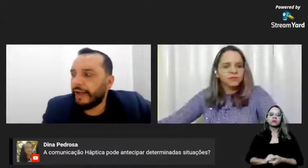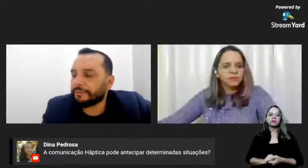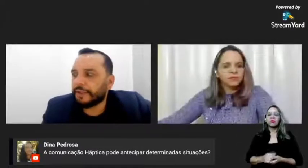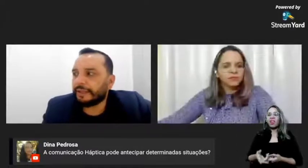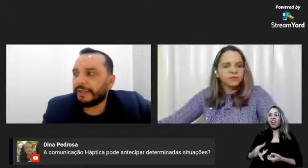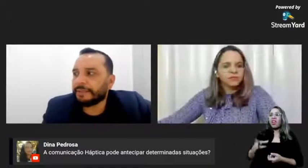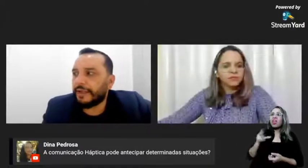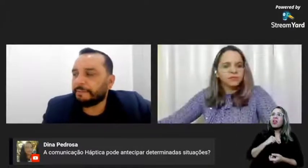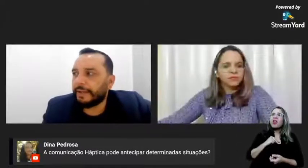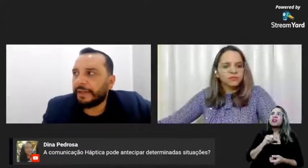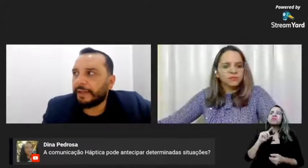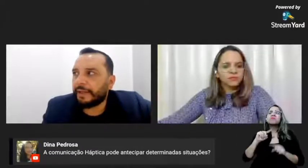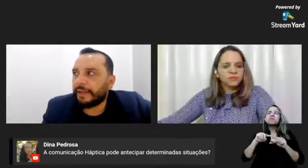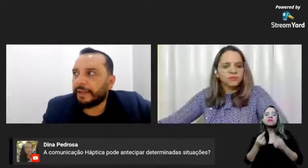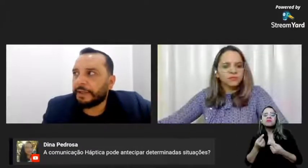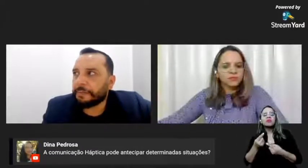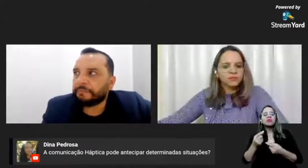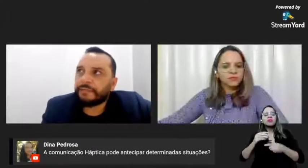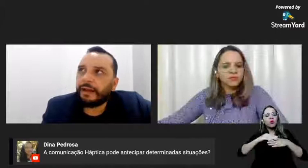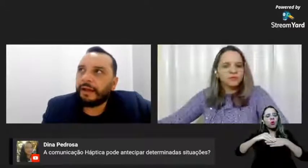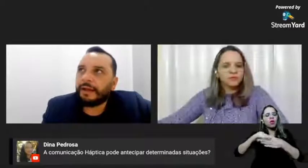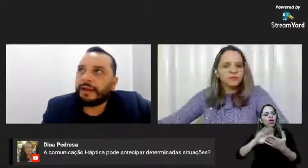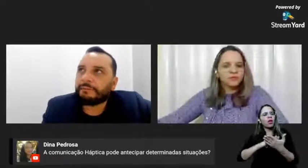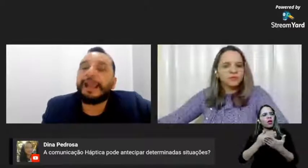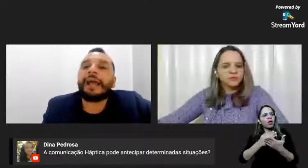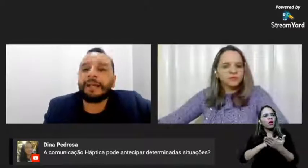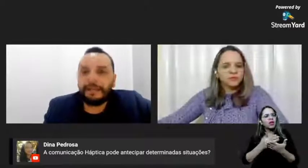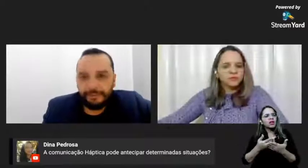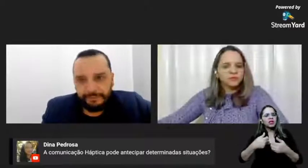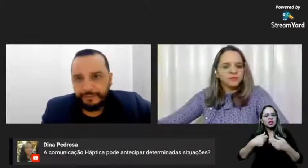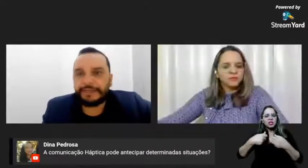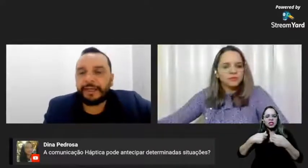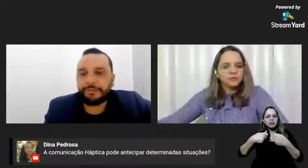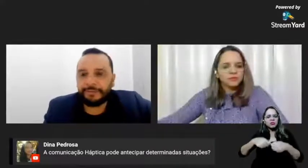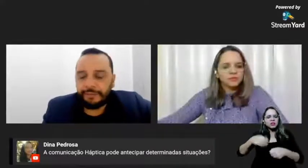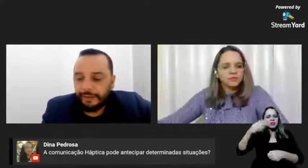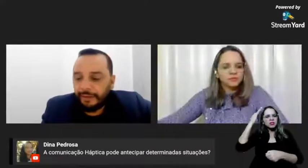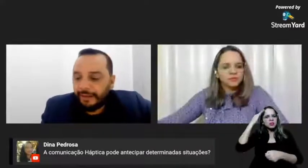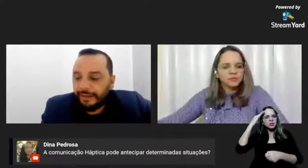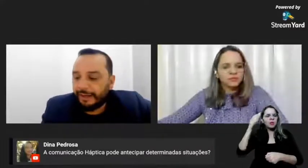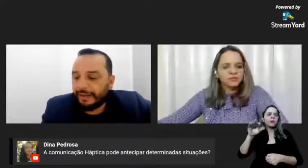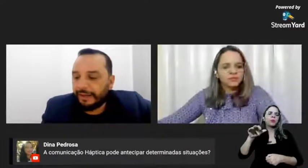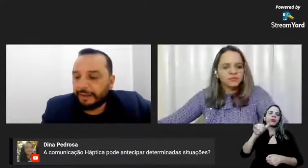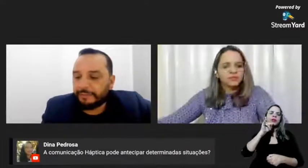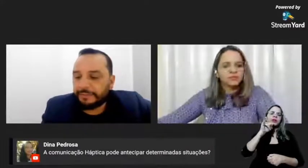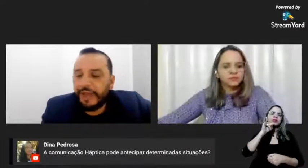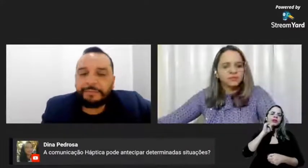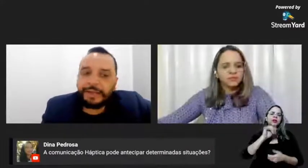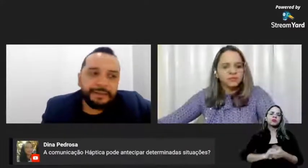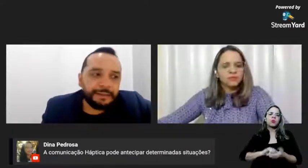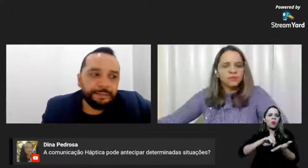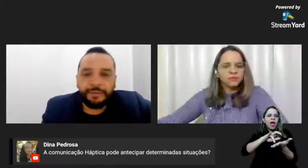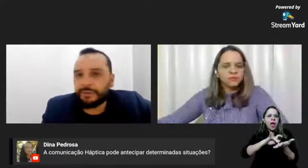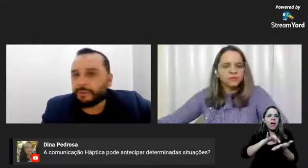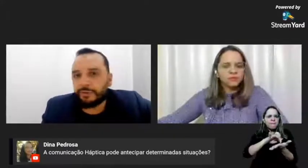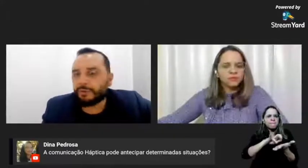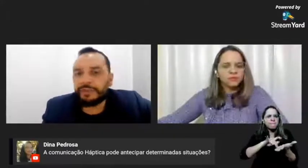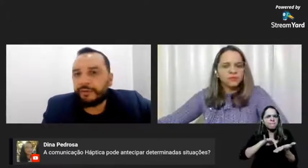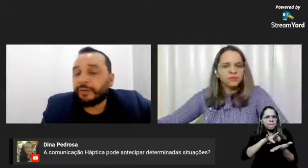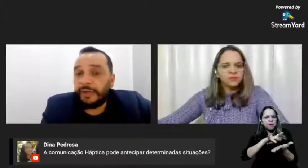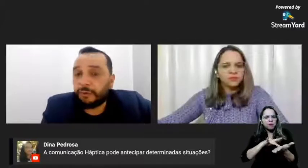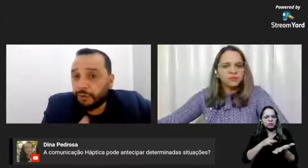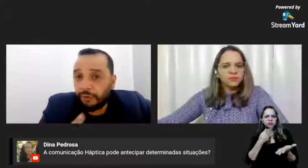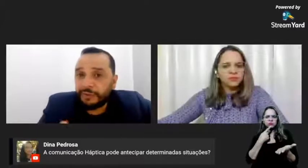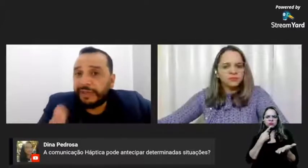guia intérprete ele tem que saber braille, um exemplo. Tá, mas os